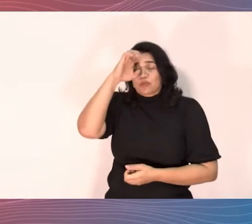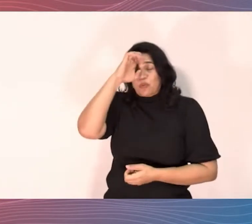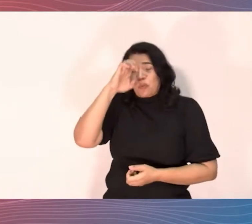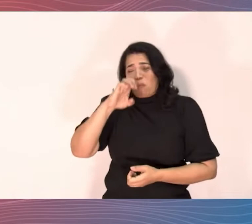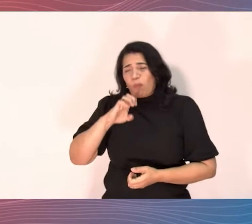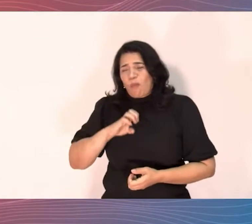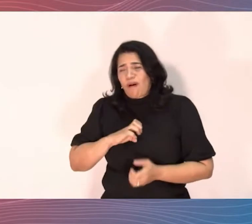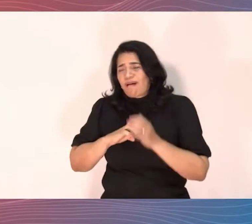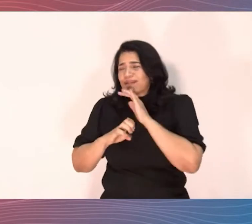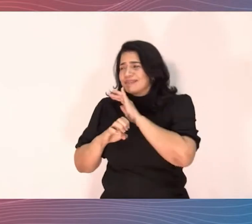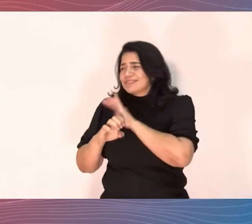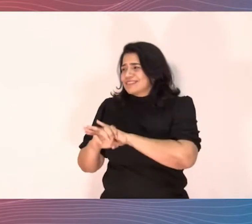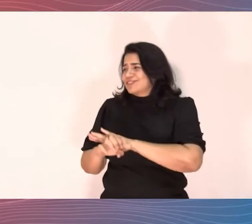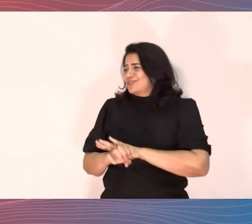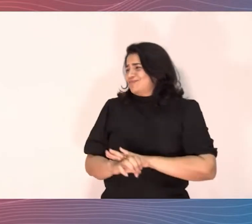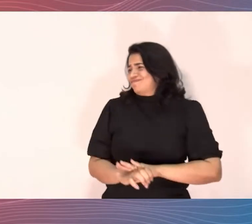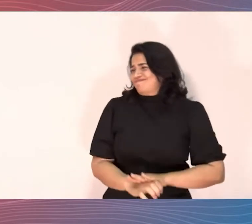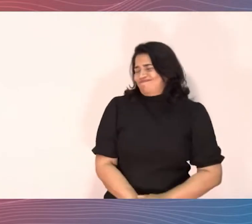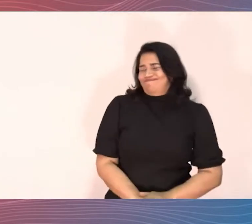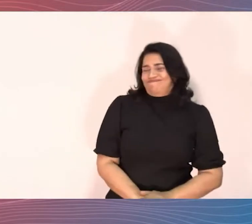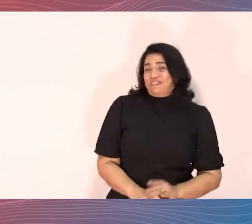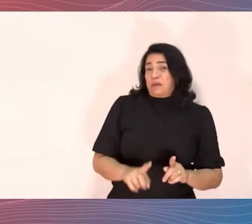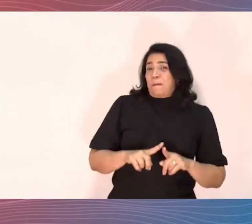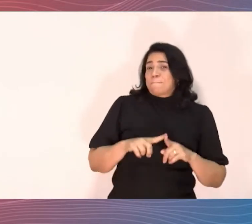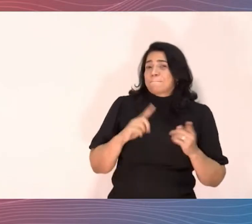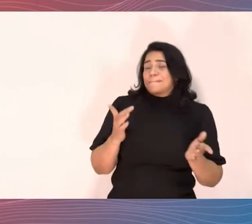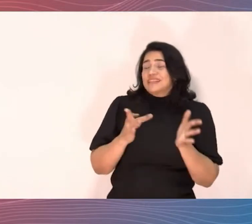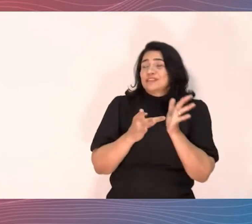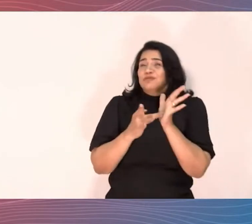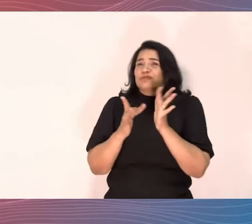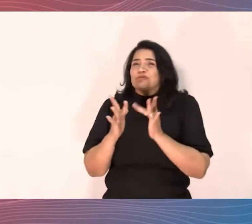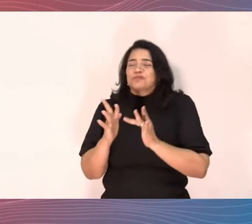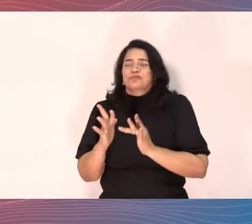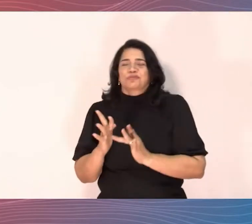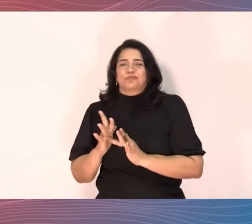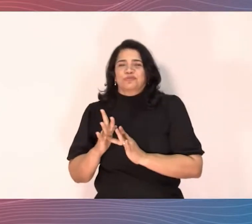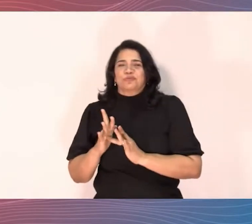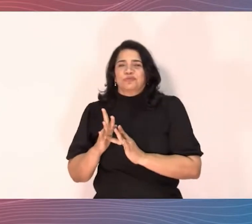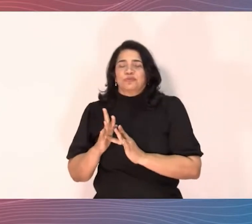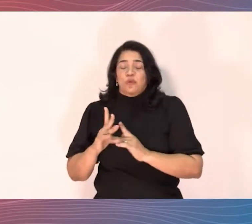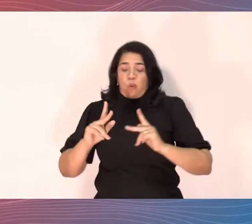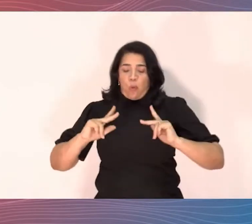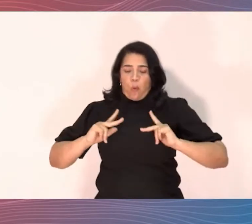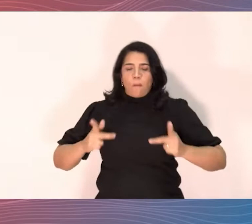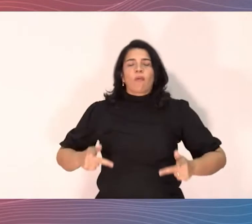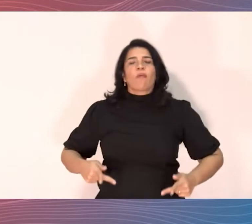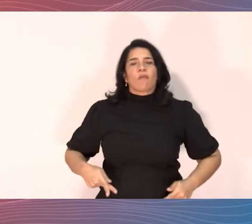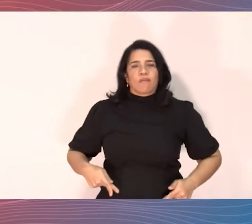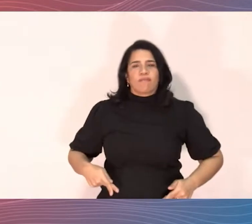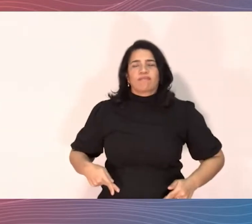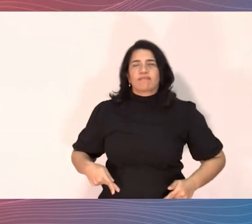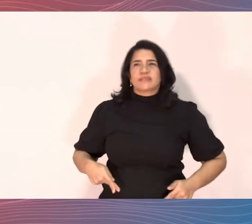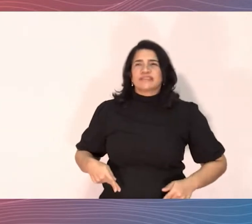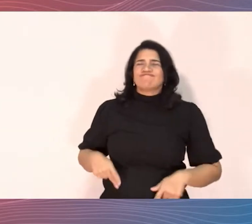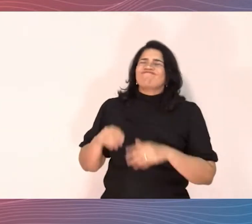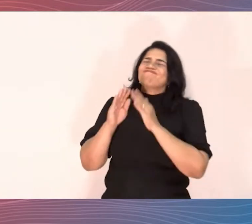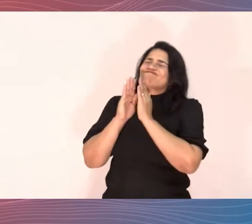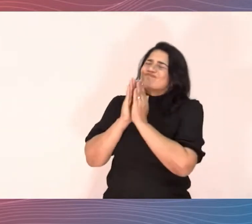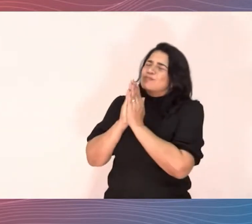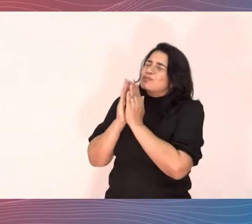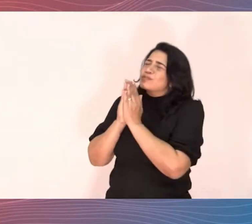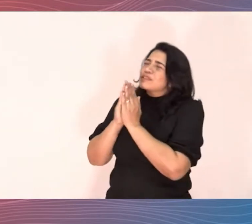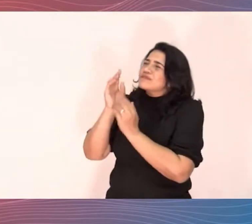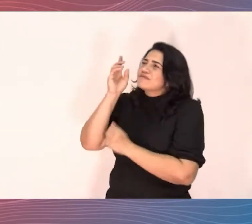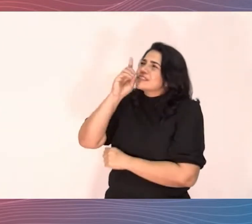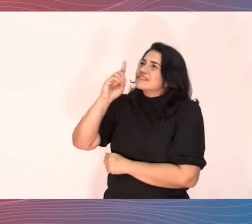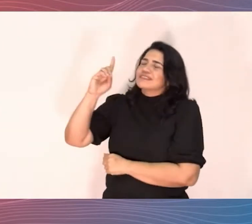Então, como homem, Deus é seu Deus. E o Pai da glória indica que ele é o Pai que nos